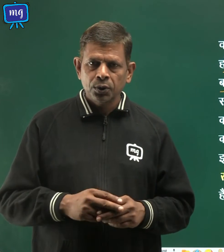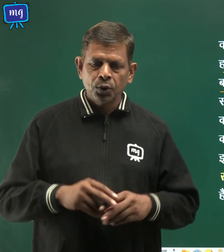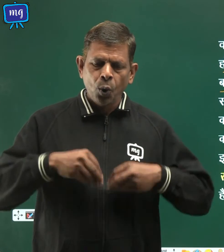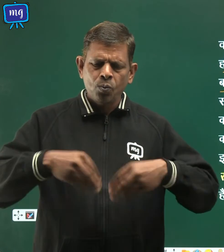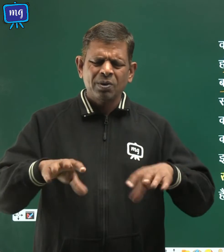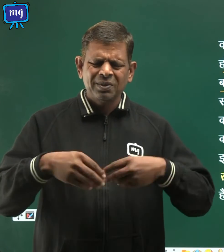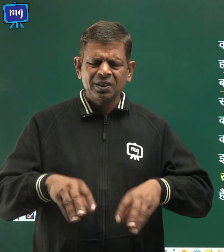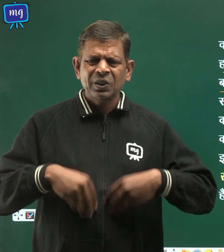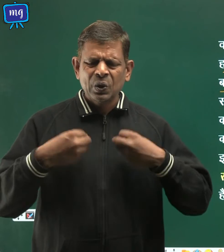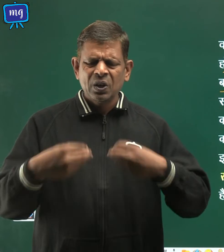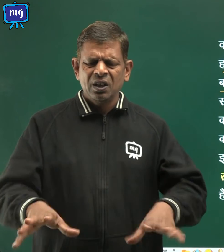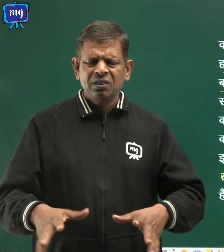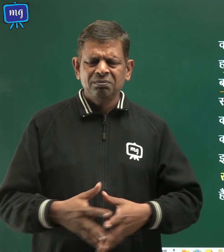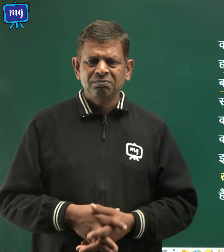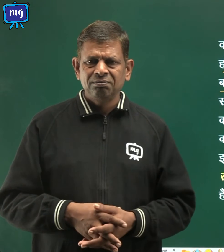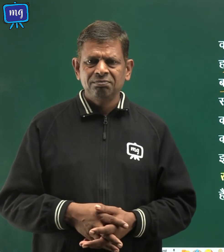बर्बादी है।